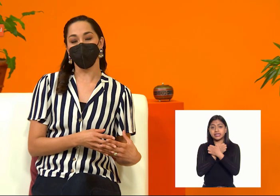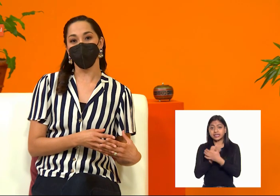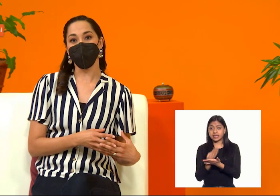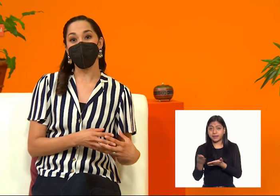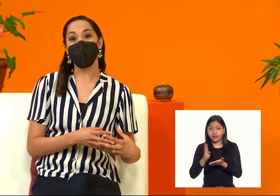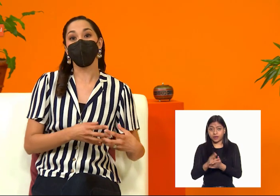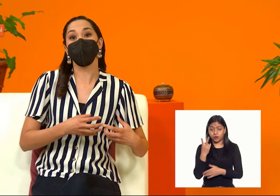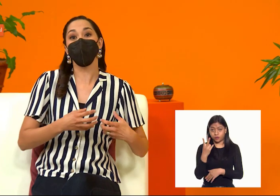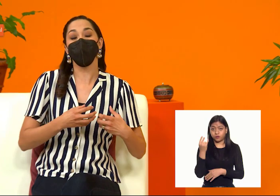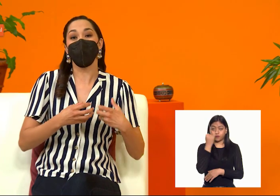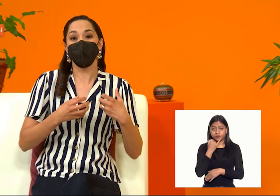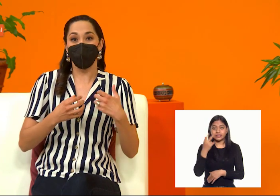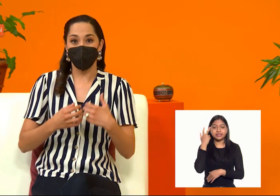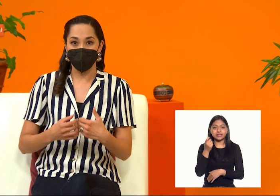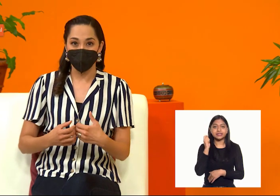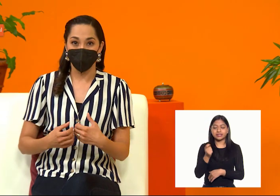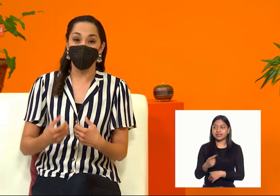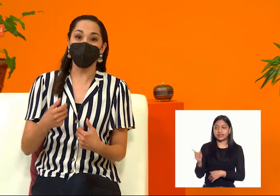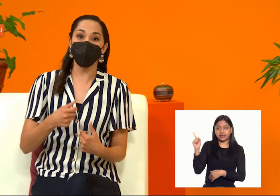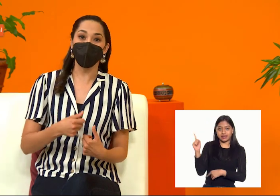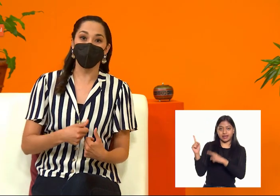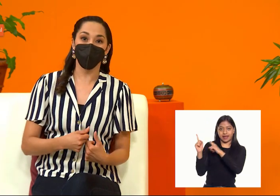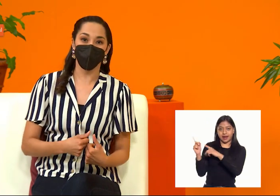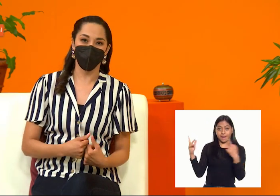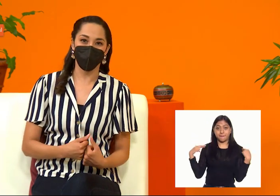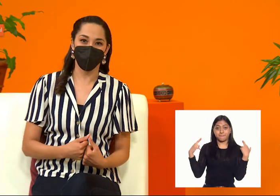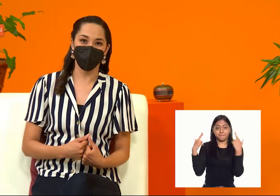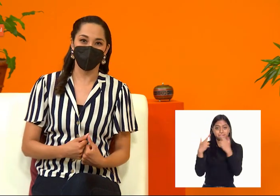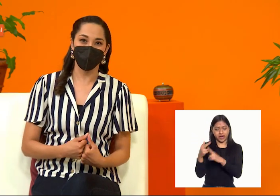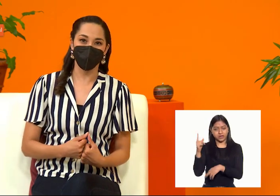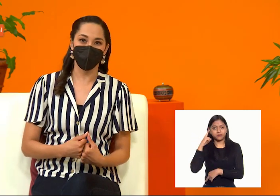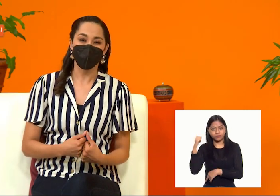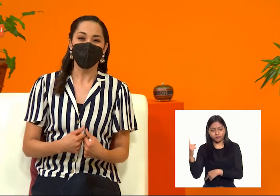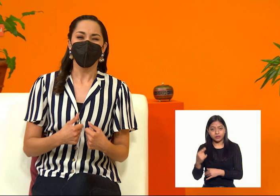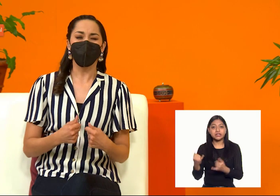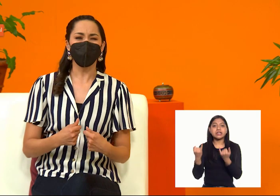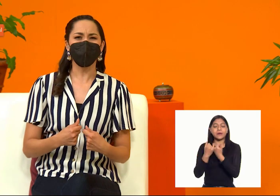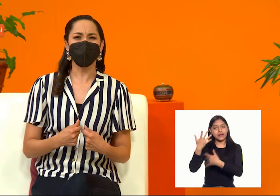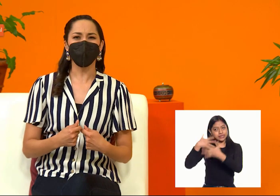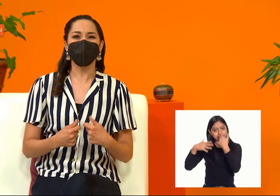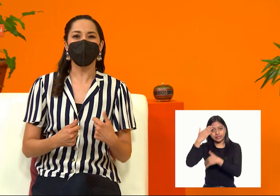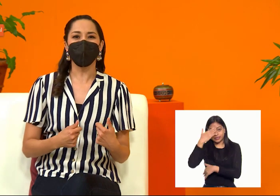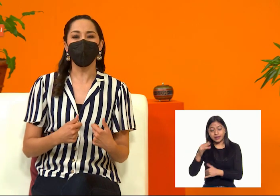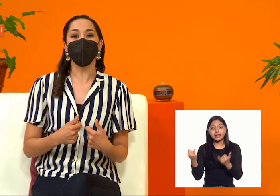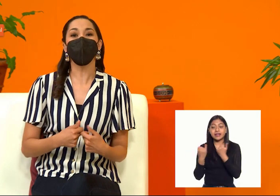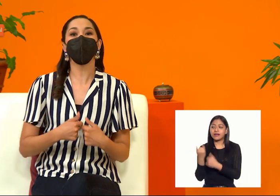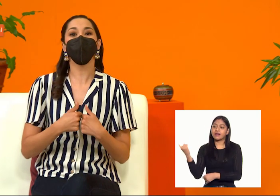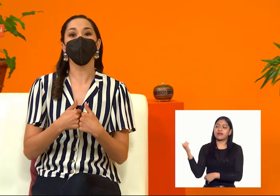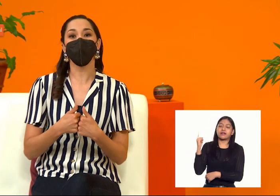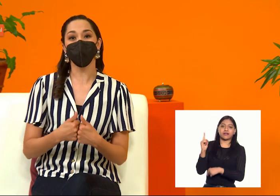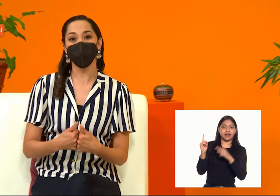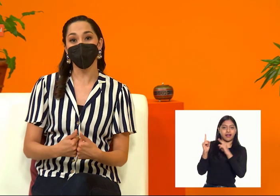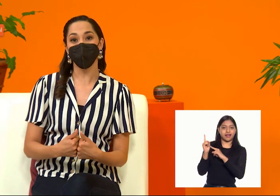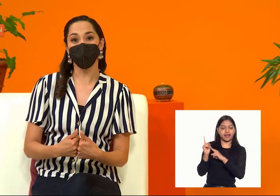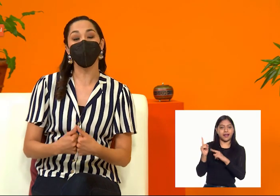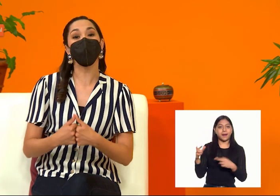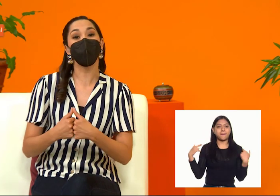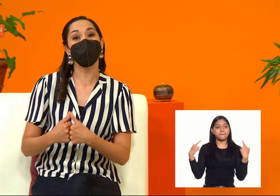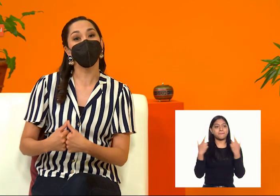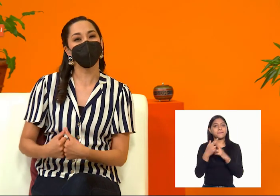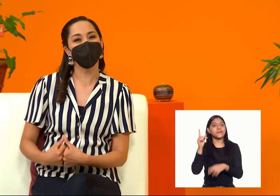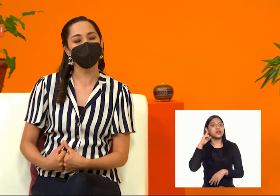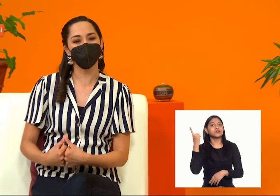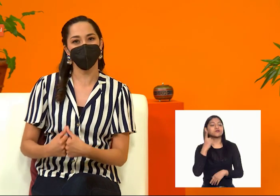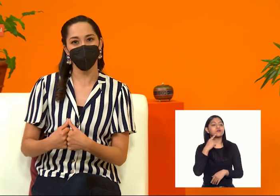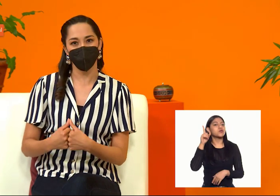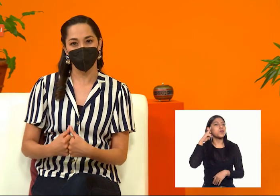bilingüe incorpora la figura de la o el maestro oyente señante, pero también de la o el instructor sordo como